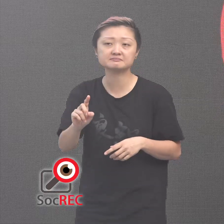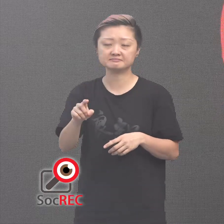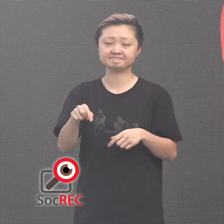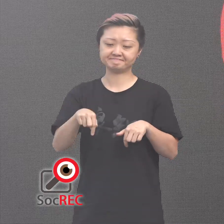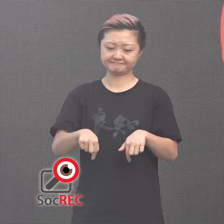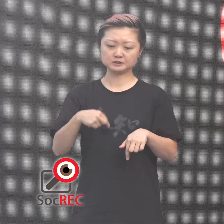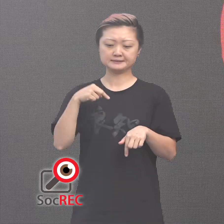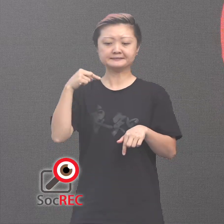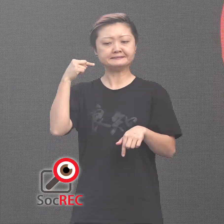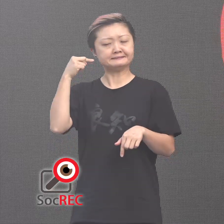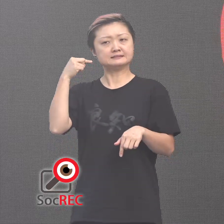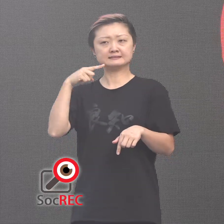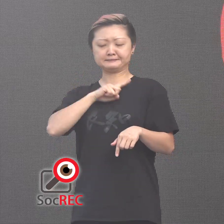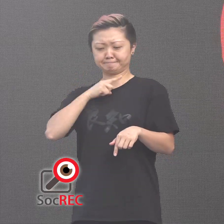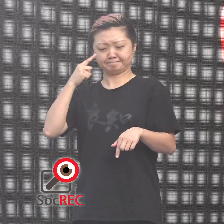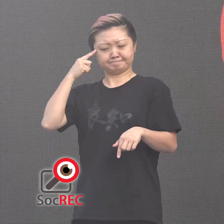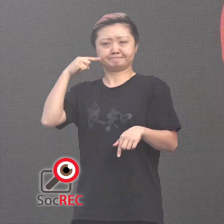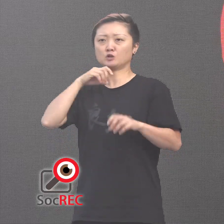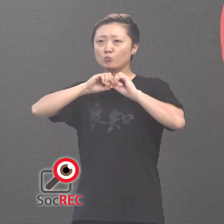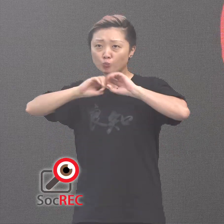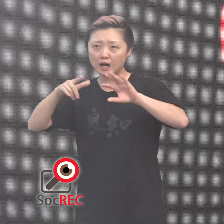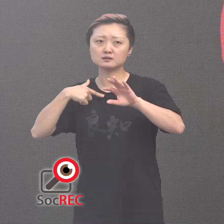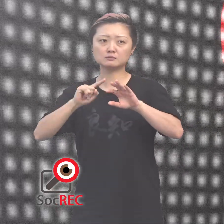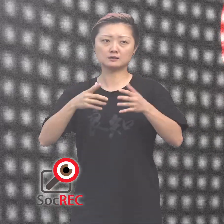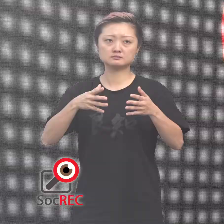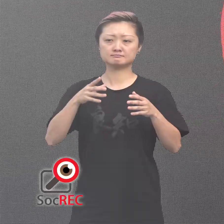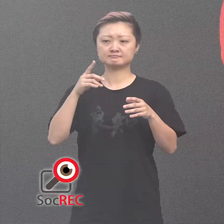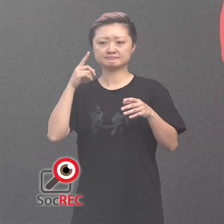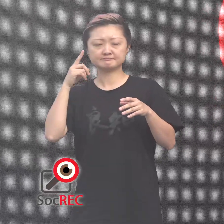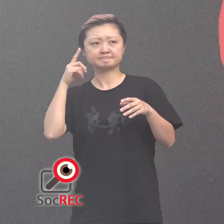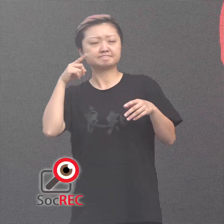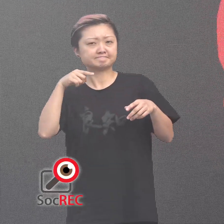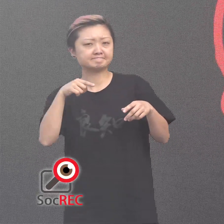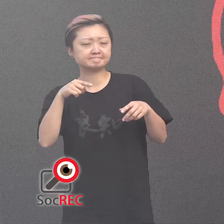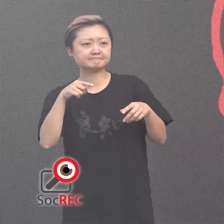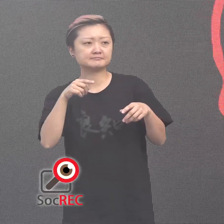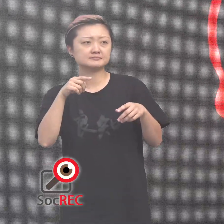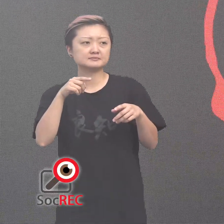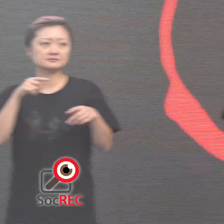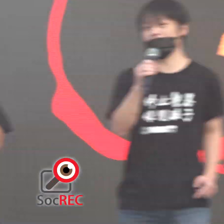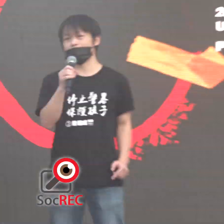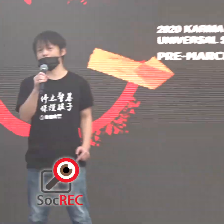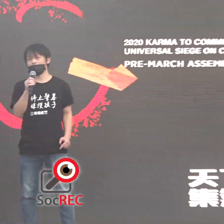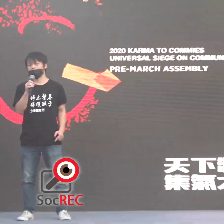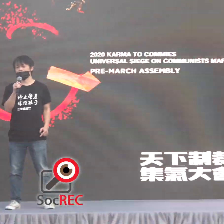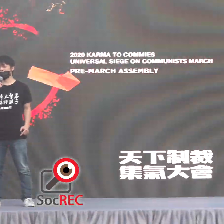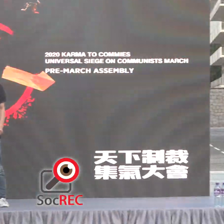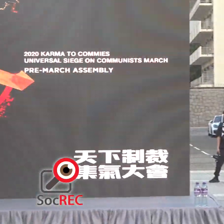我想跟大家说，我们永远都不要问手足能为我们做什